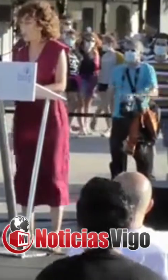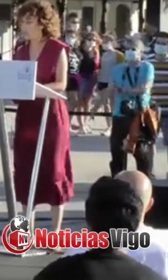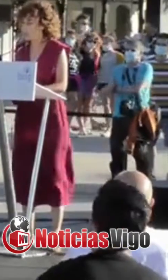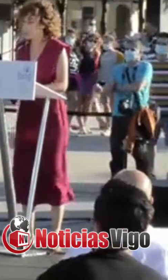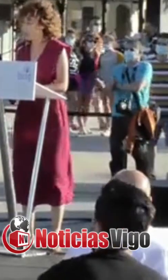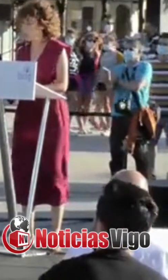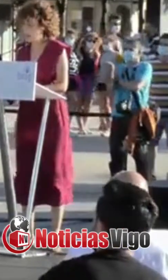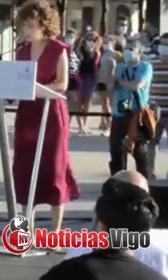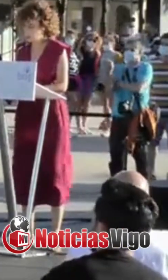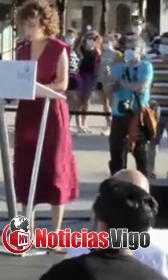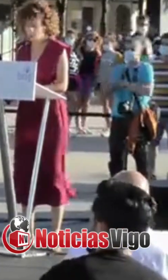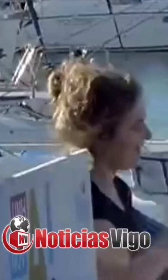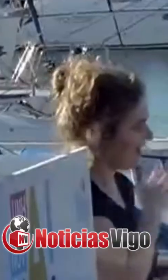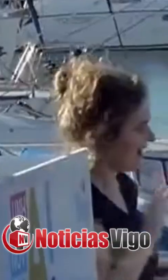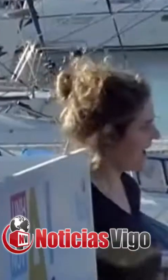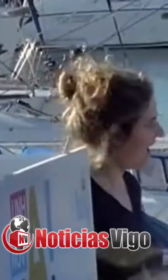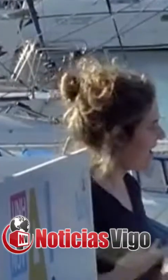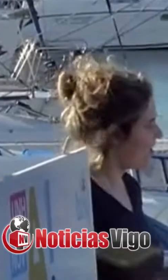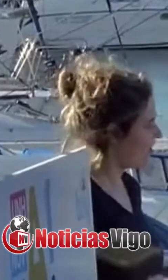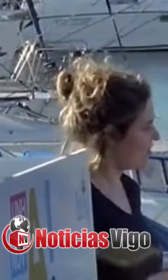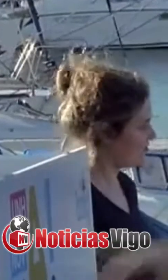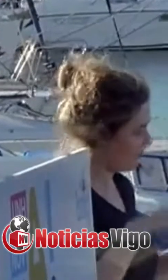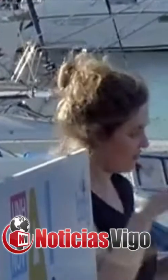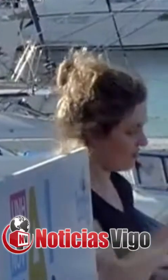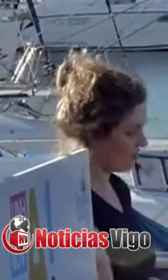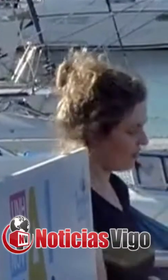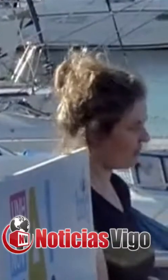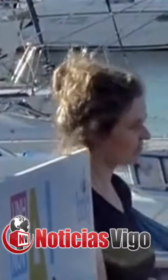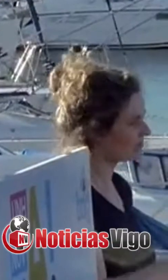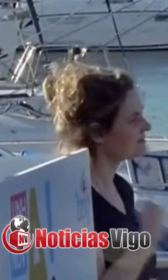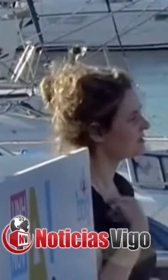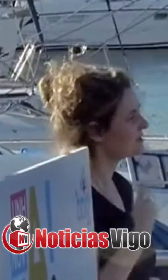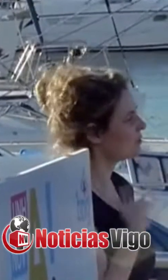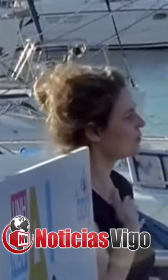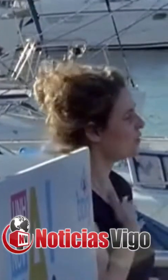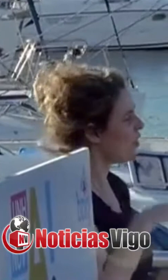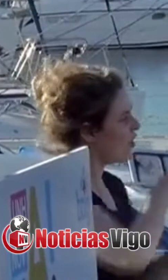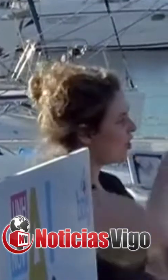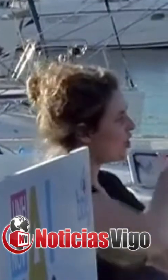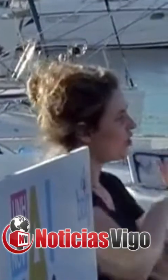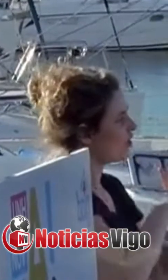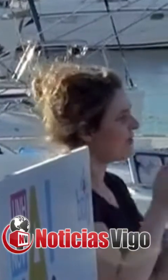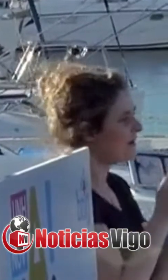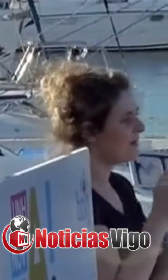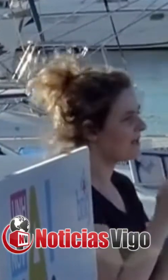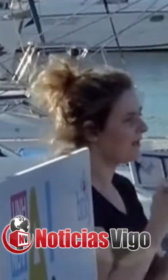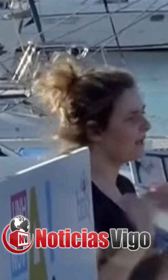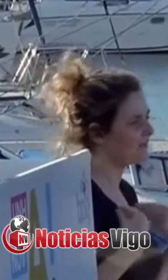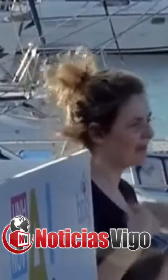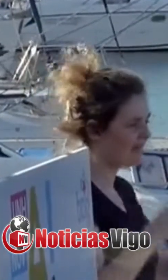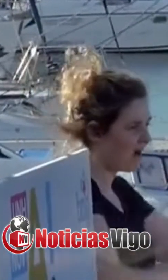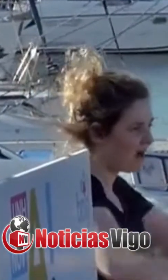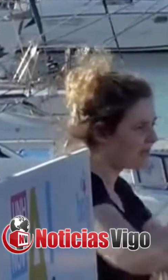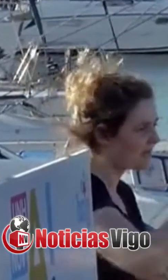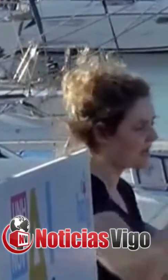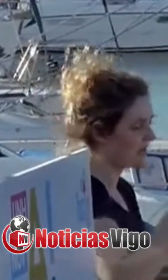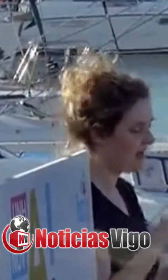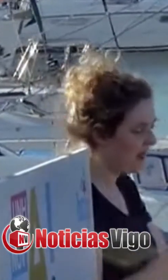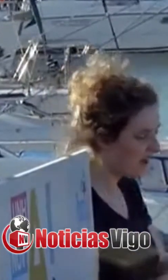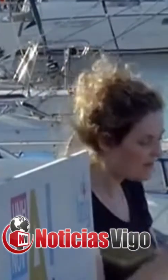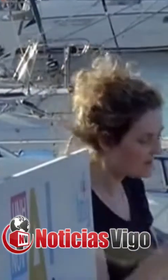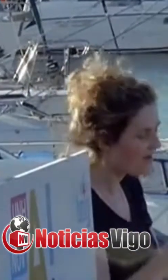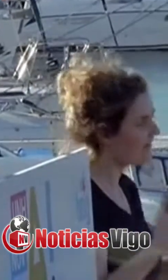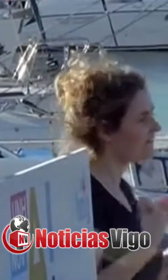Este lugar que ocupamos, onde estamos hoxe, determina as nosas condicións materiais de vida. O feito de